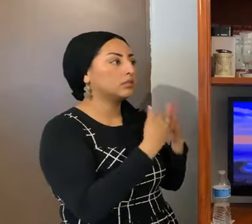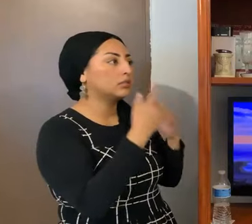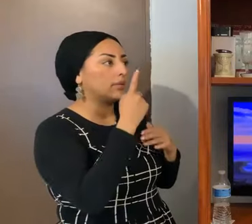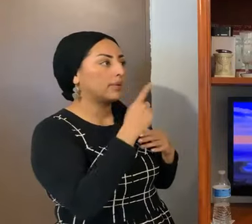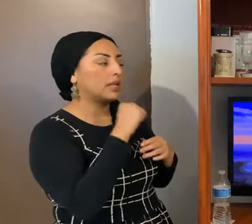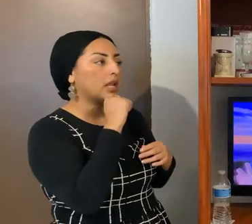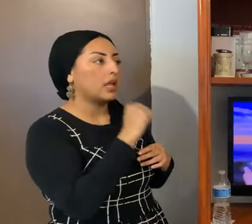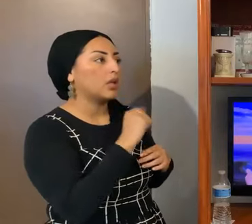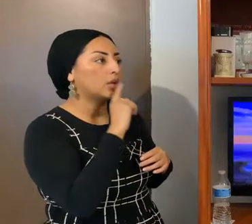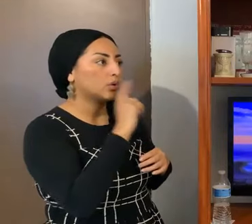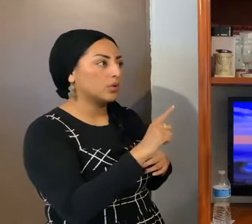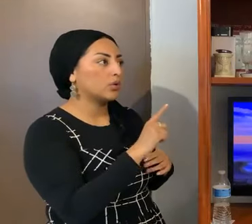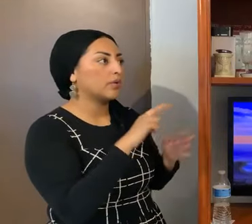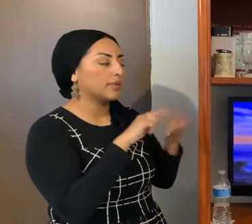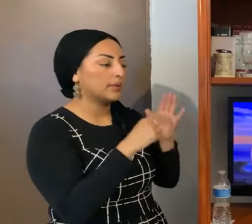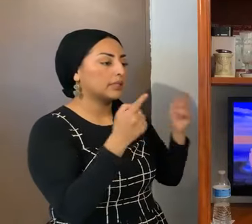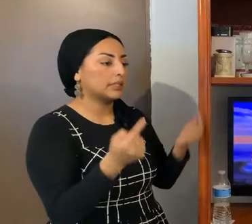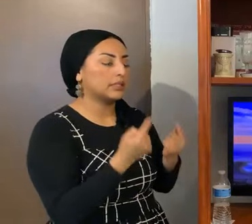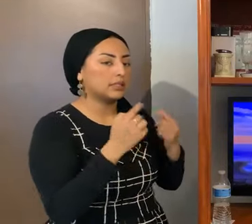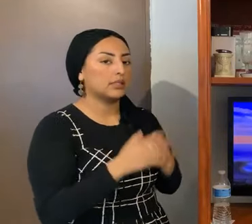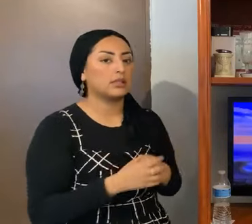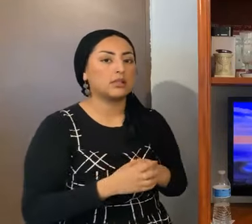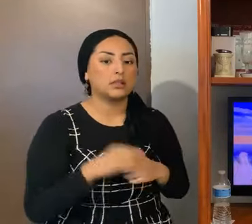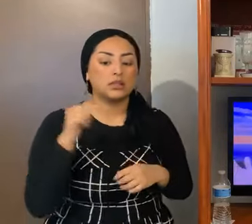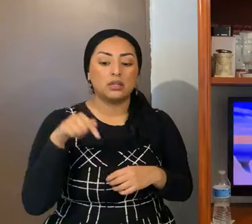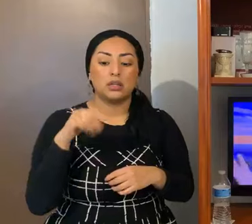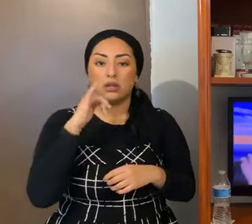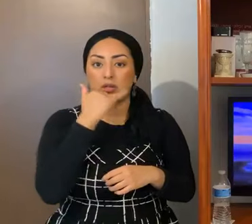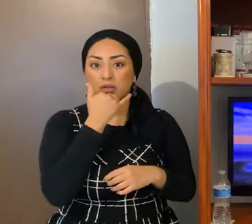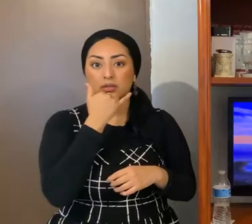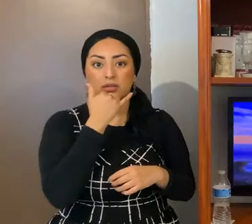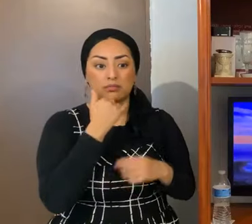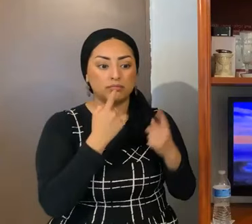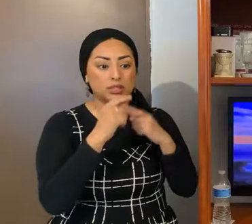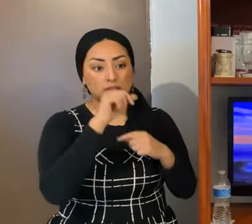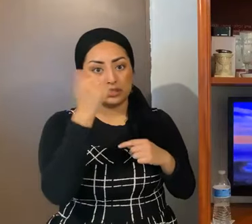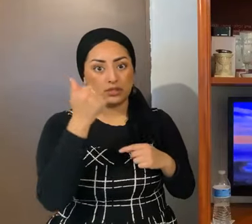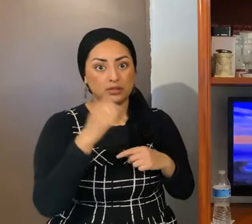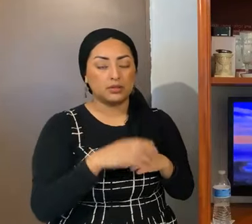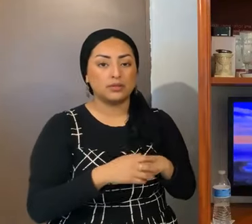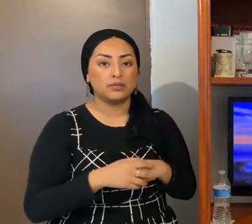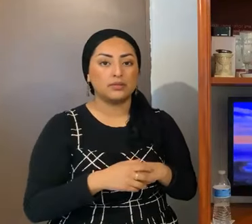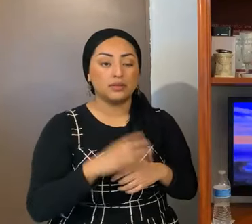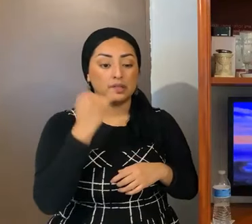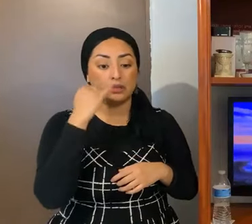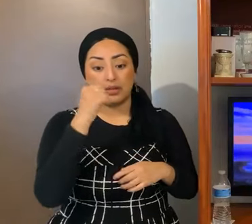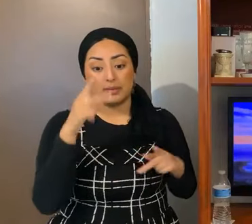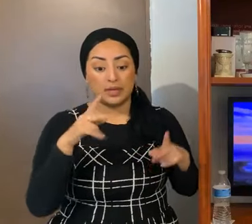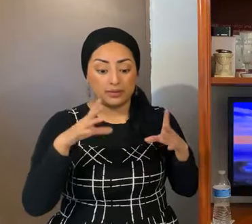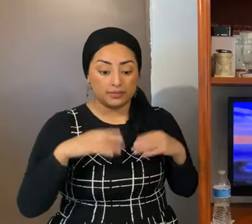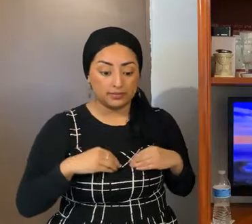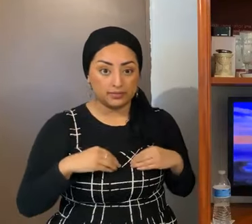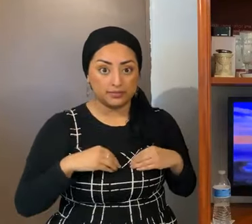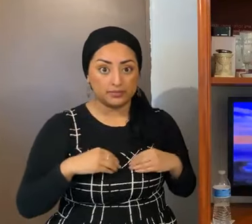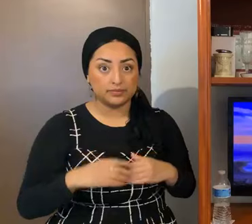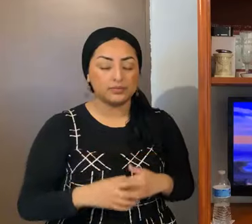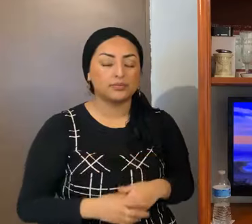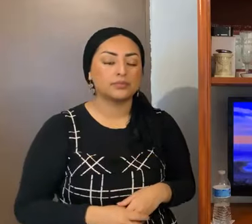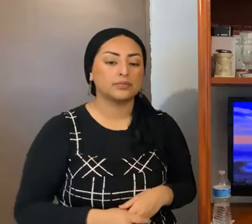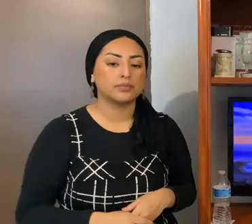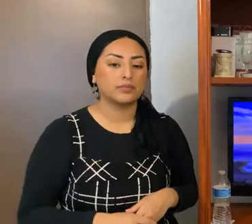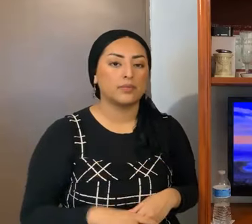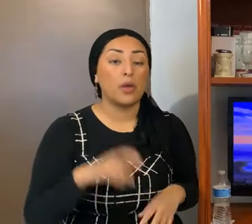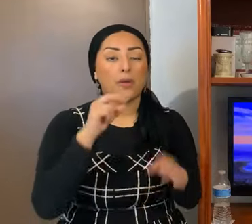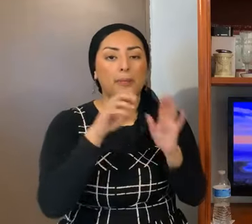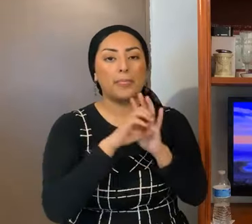no es verdad, que es pecado. Ya está mal, porque habla mal de los demás, pero si lo asiente, o supongamos